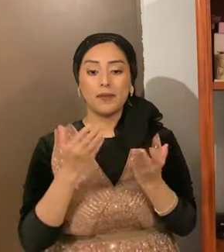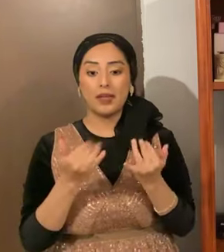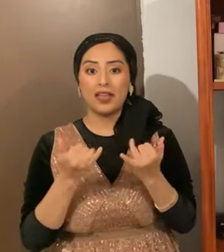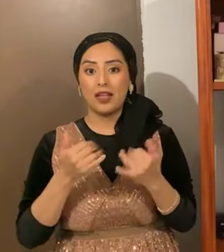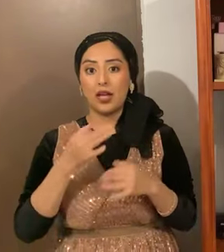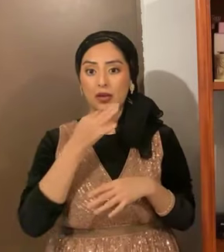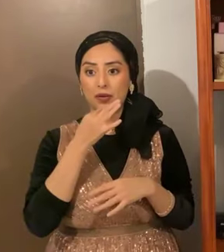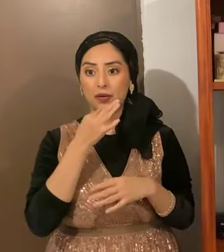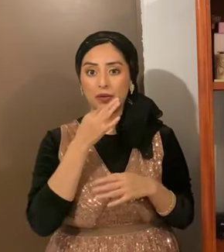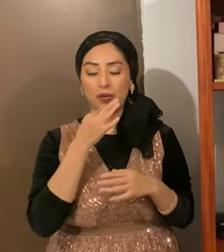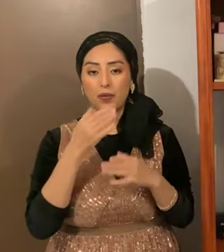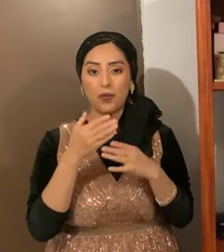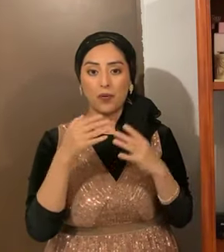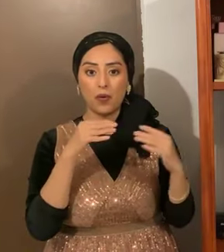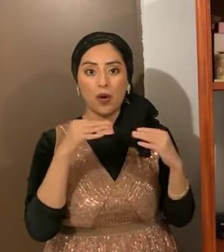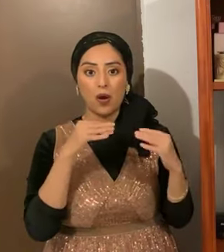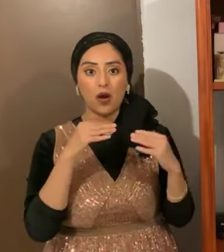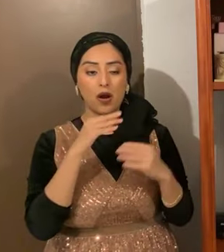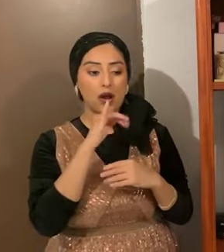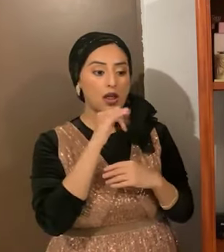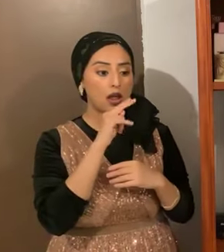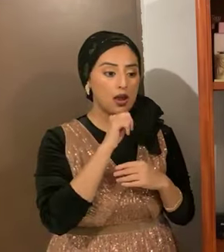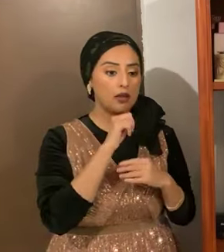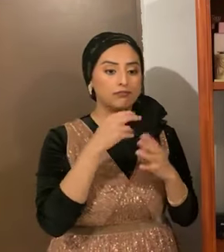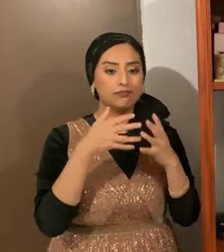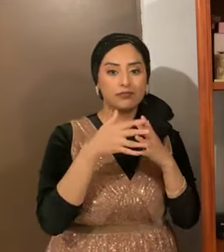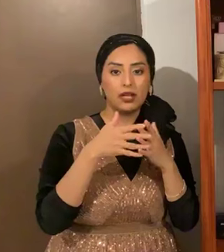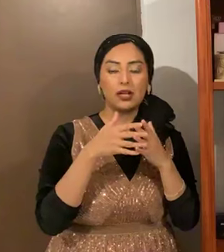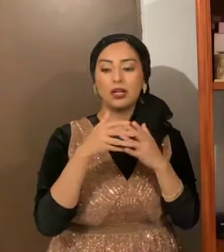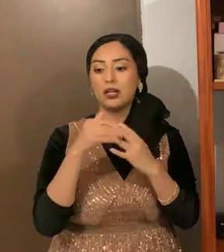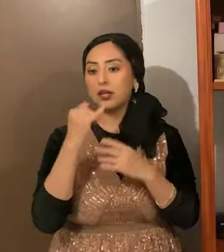por estallar entre Irán, Estados Unidos